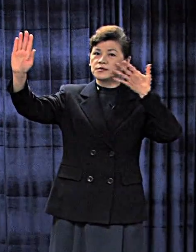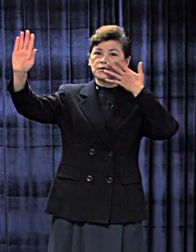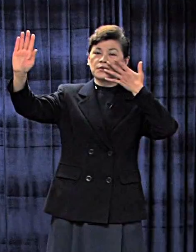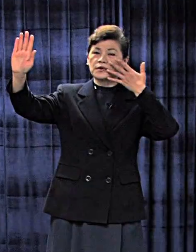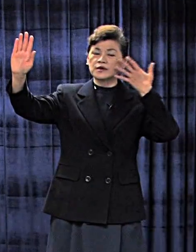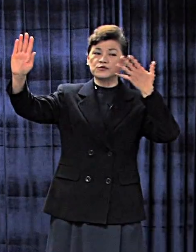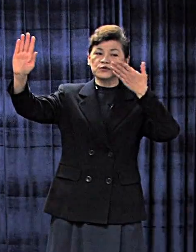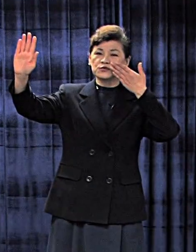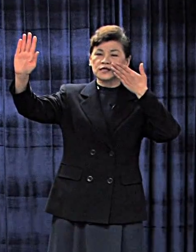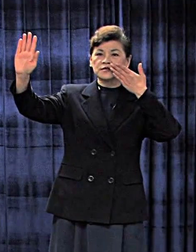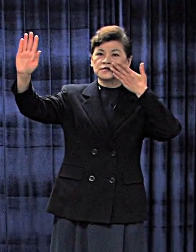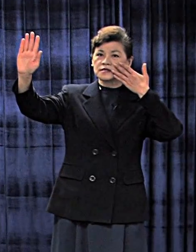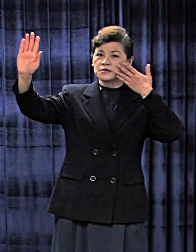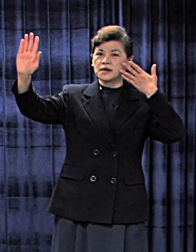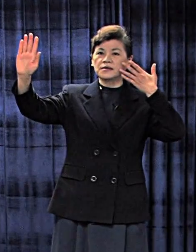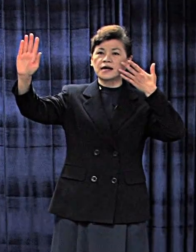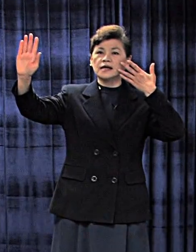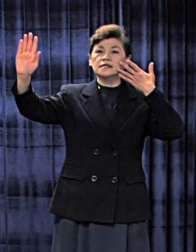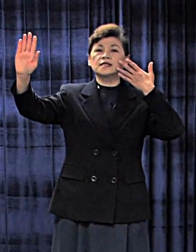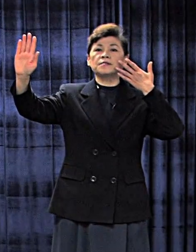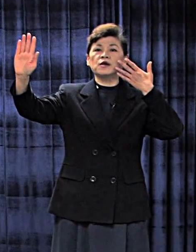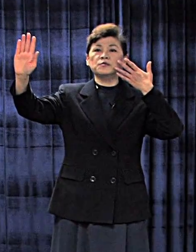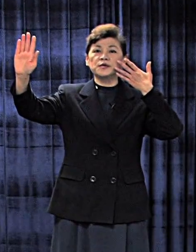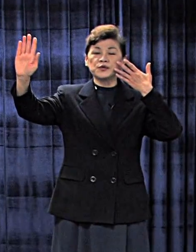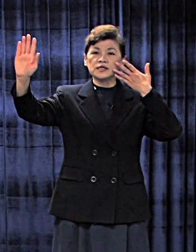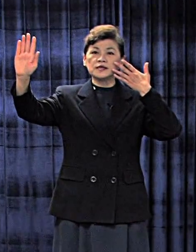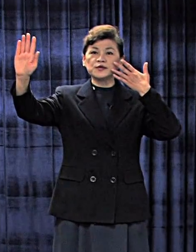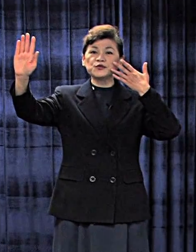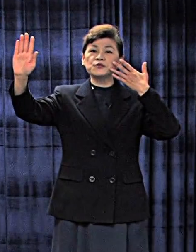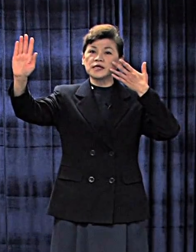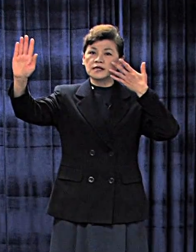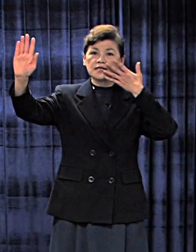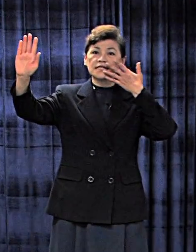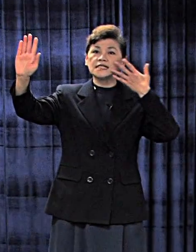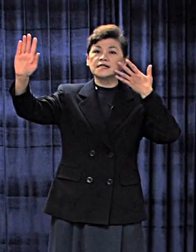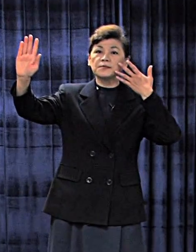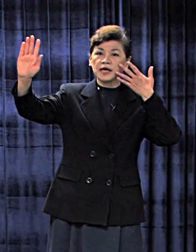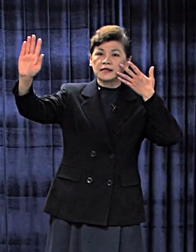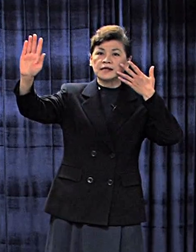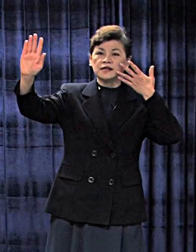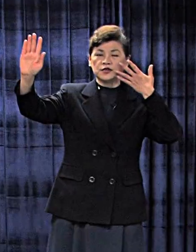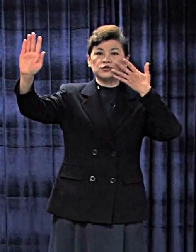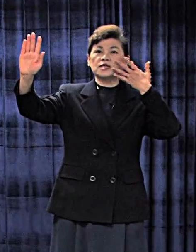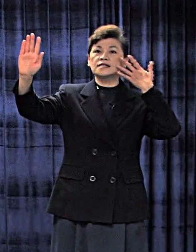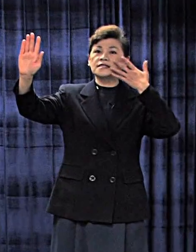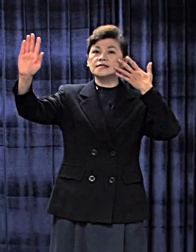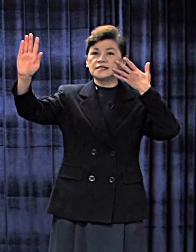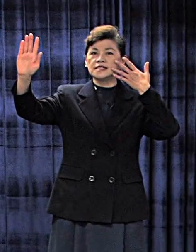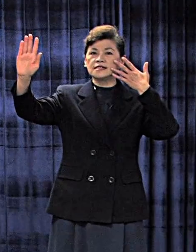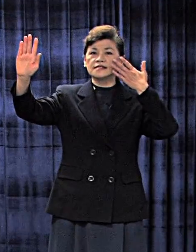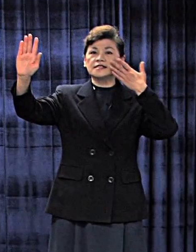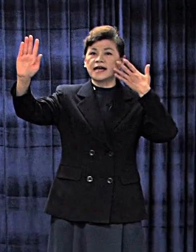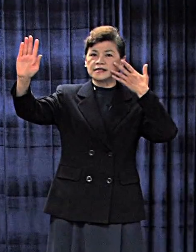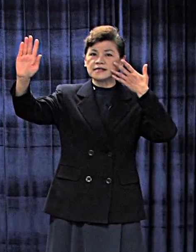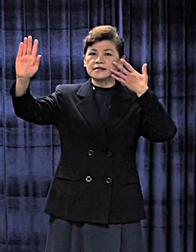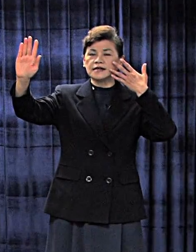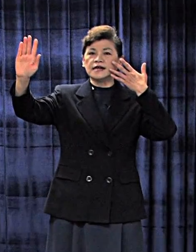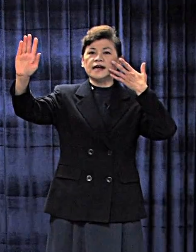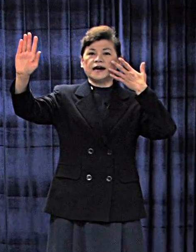往外 五根手指的往外，这代表我们原住民的那个经面，也就是它的刺青是蓝色的。好，